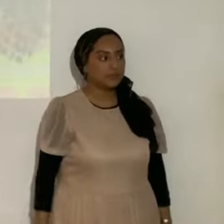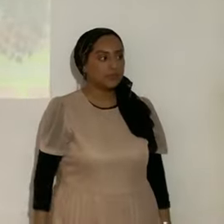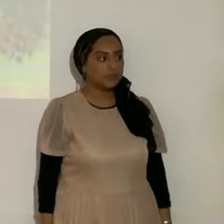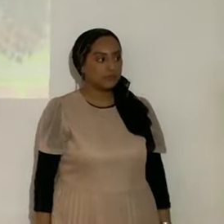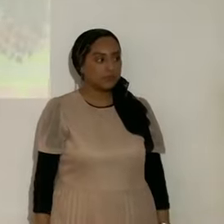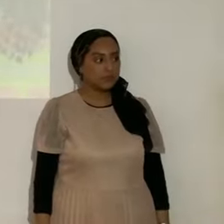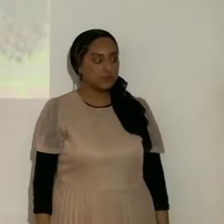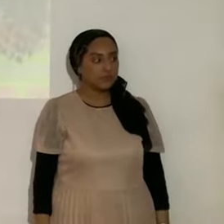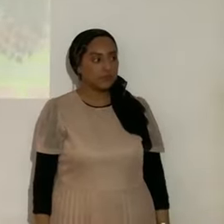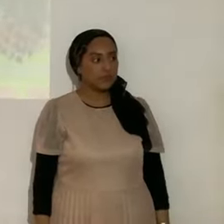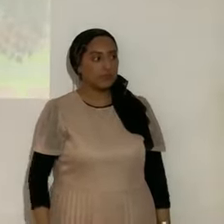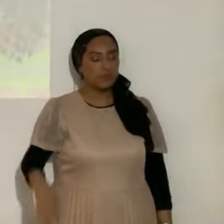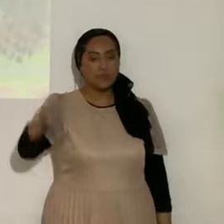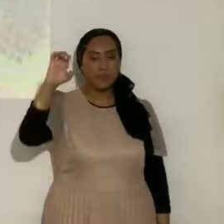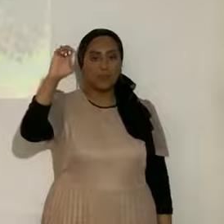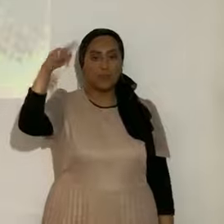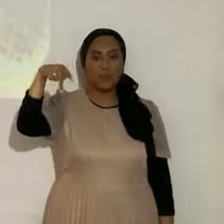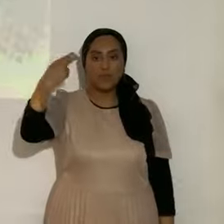Aleluya.